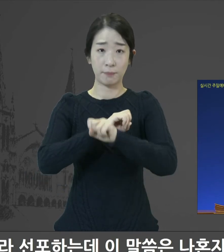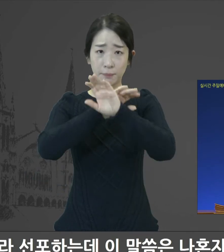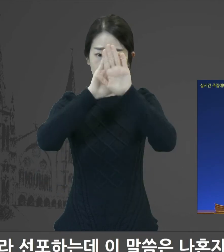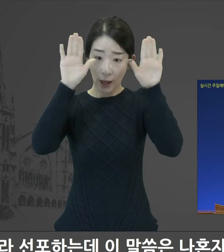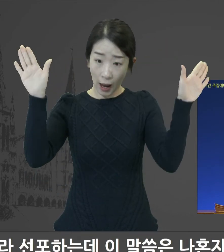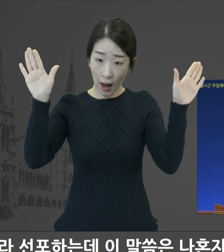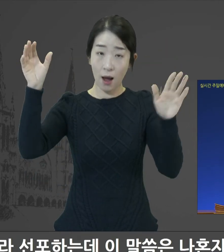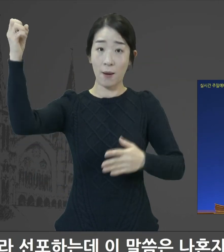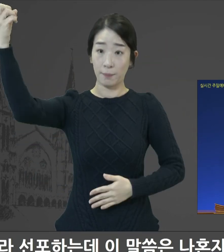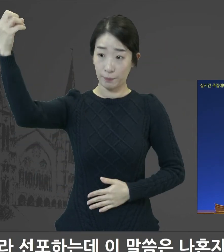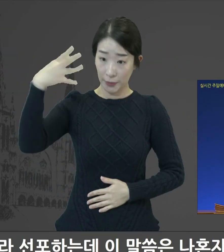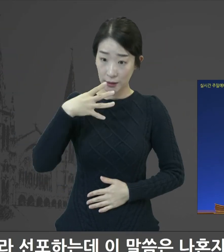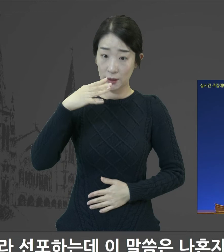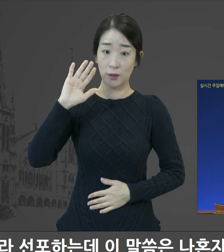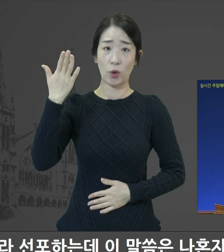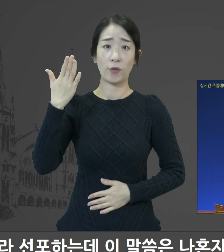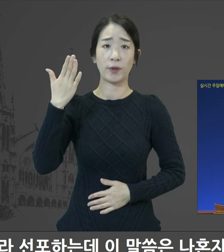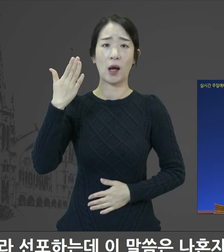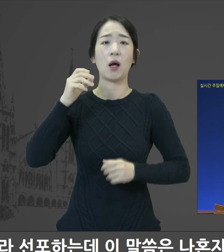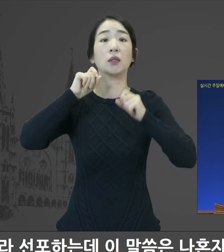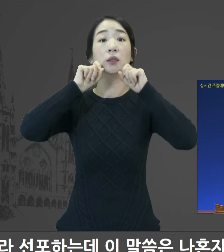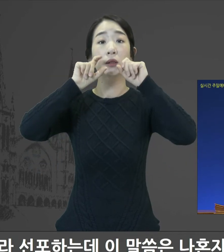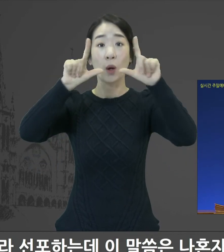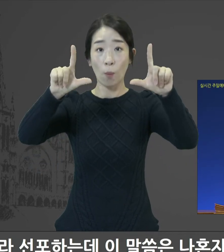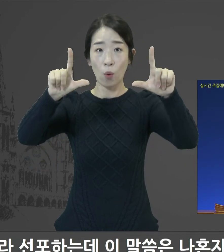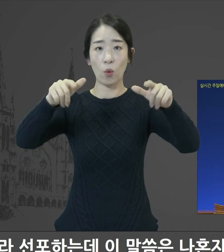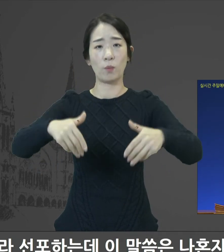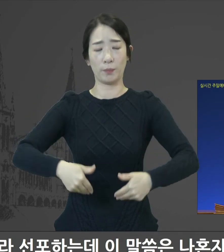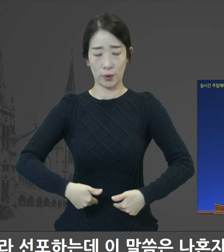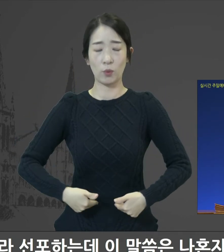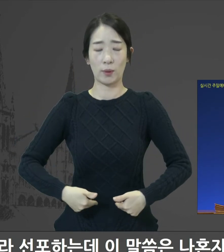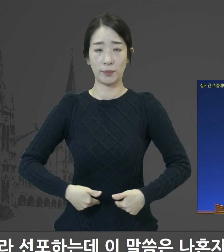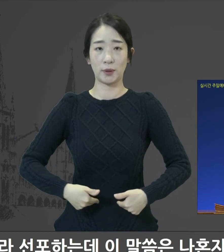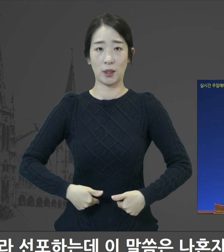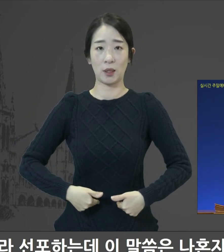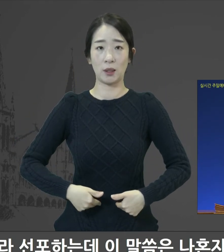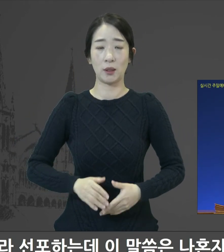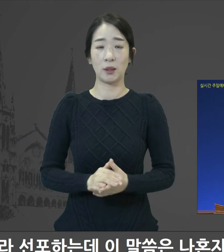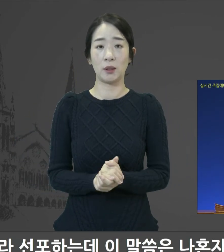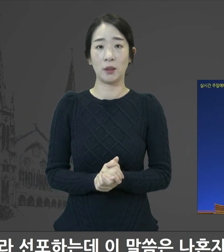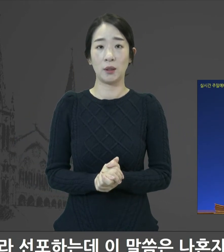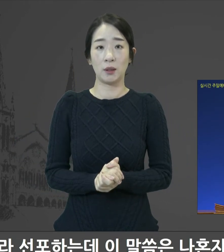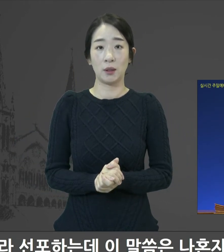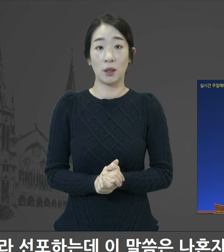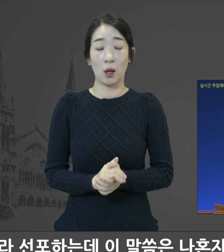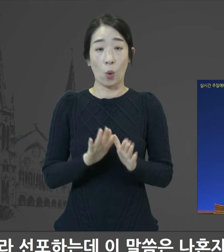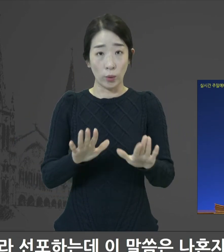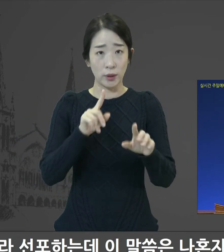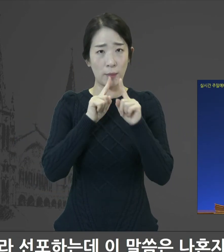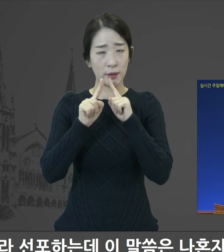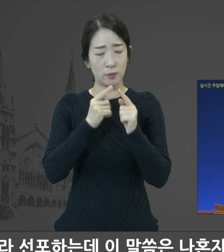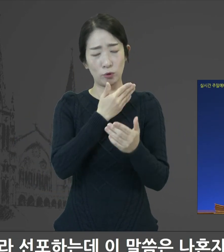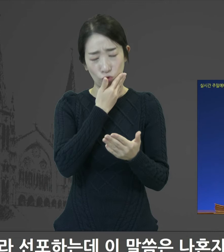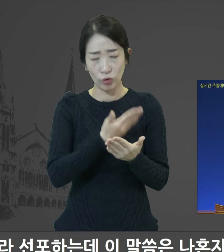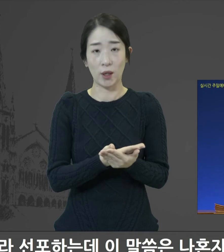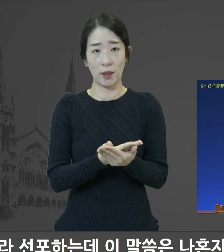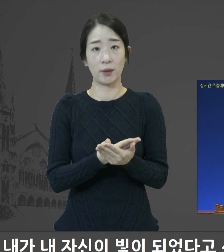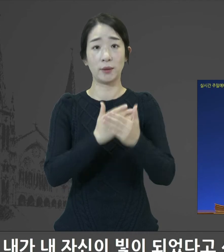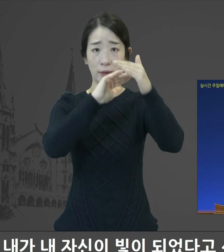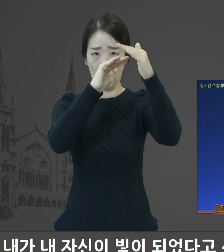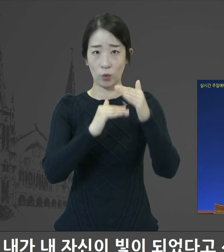빛이 되었다고 선포하는 겁니다. 이것이 오늘 말씀의 중요한 부분입니다. 사랑하는